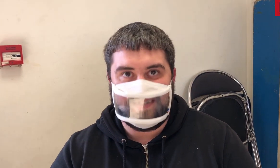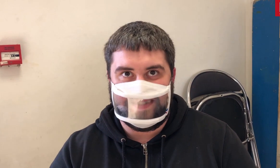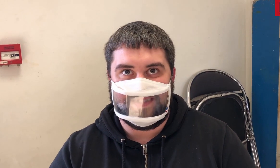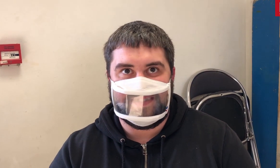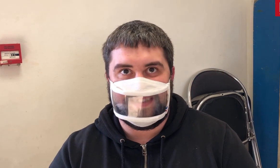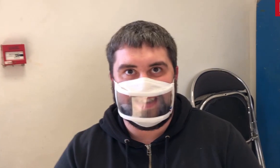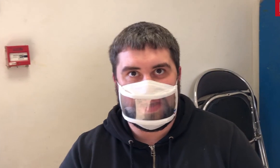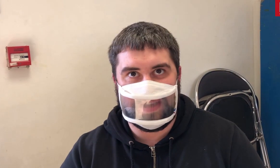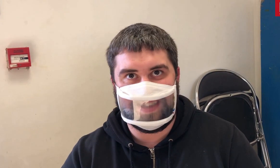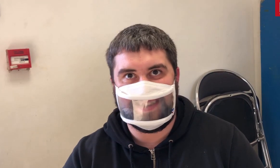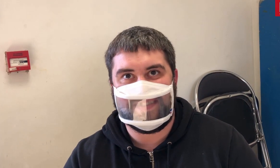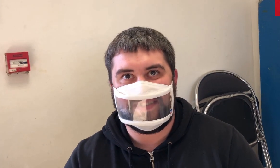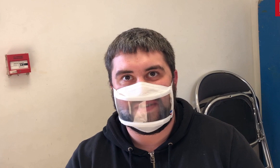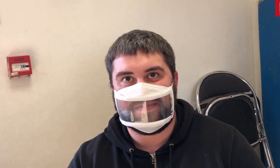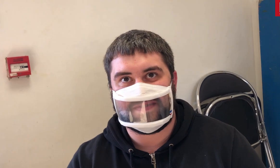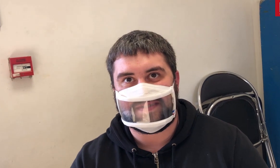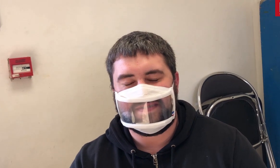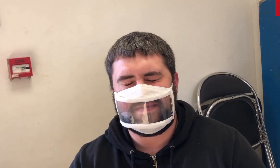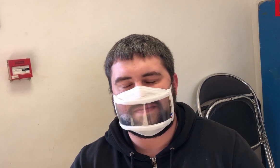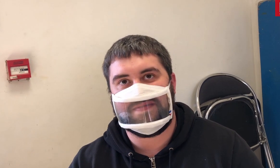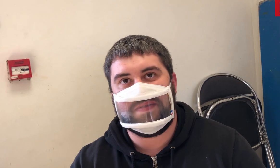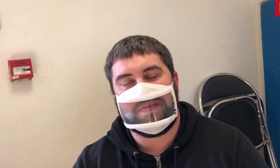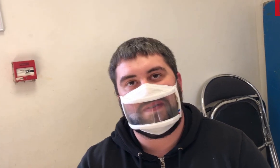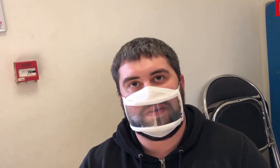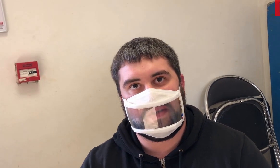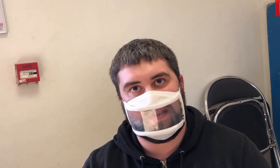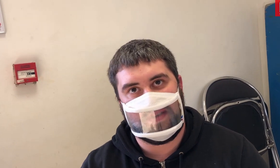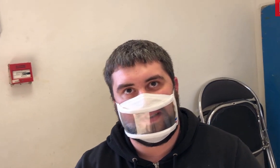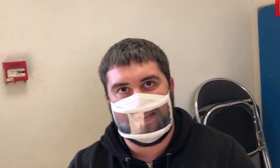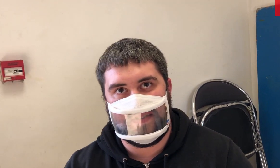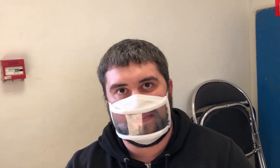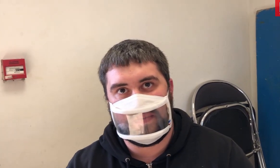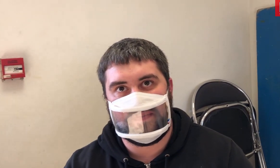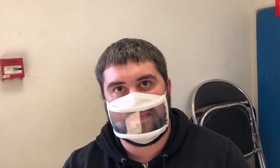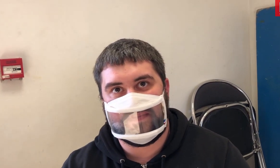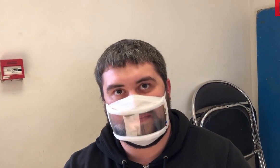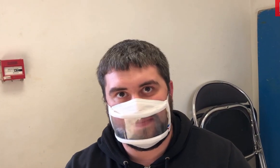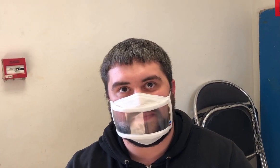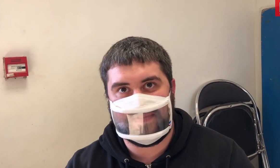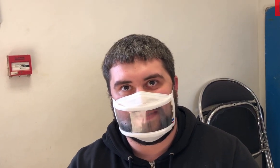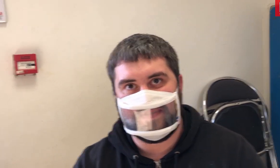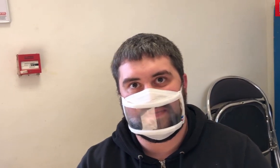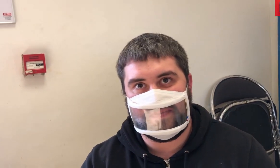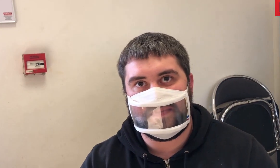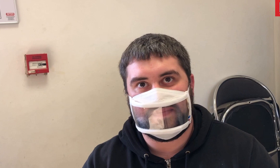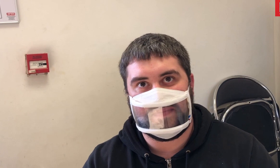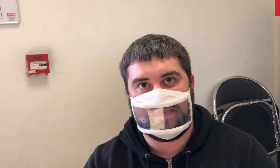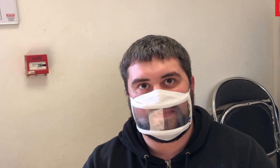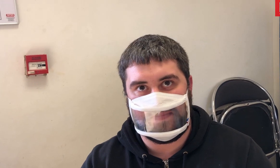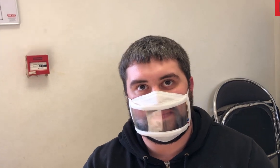parce que moi j'aimerais bien savoir comment vous expliquez à quelqu'un qui doit avoir ses yeux faire attention à ce qui se passe